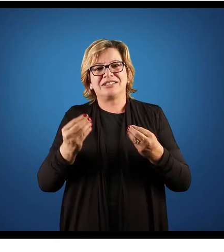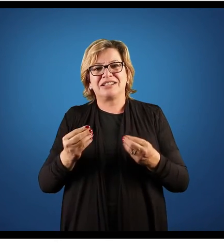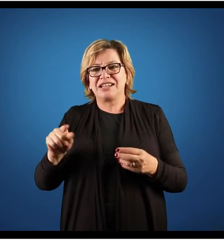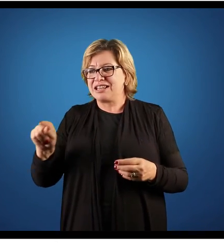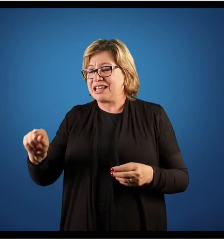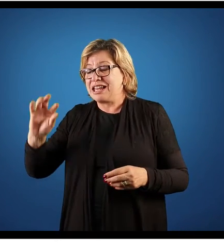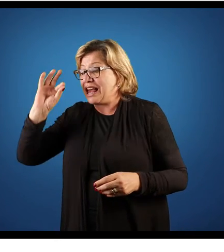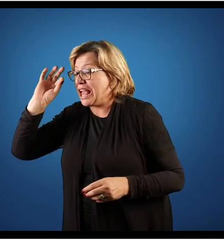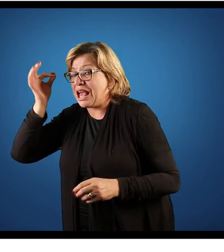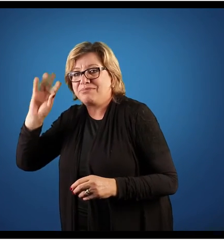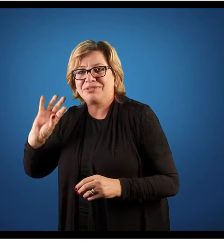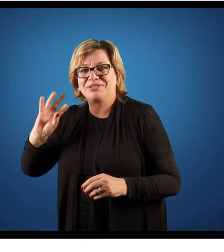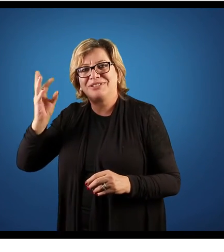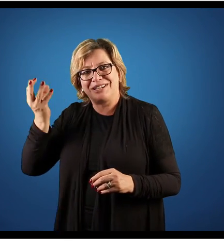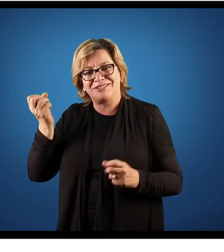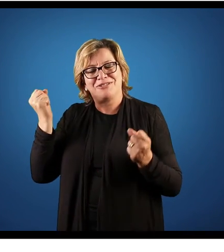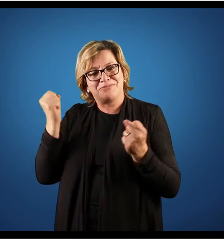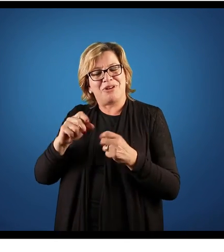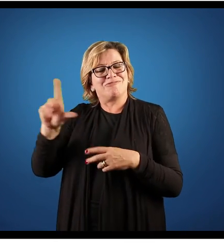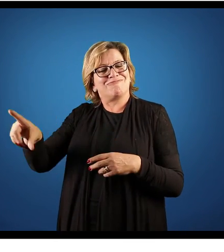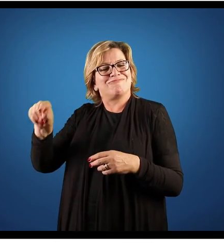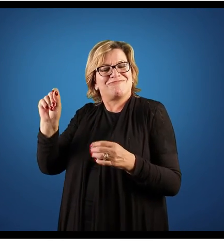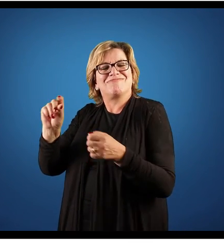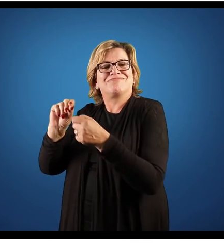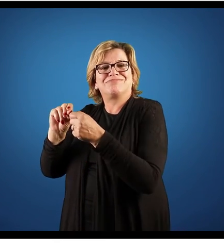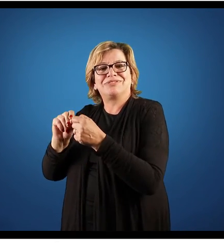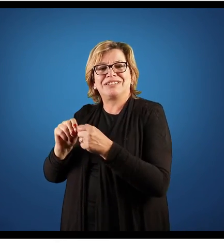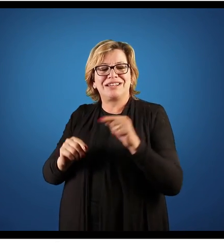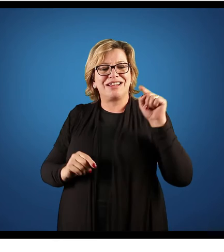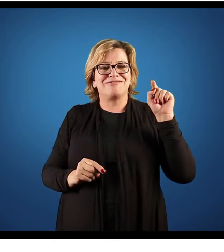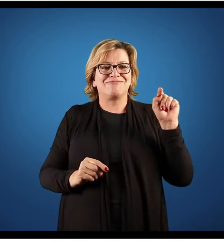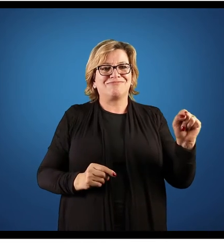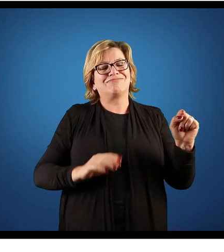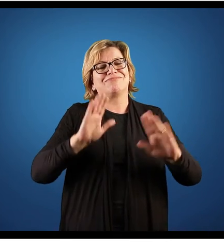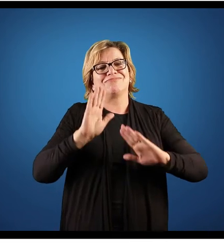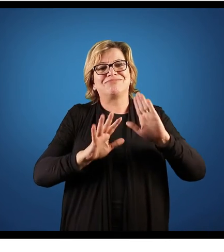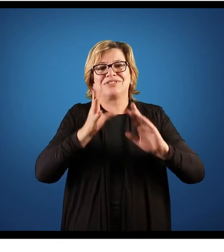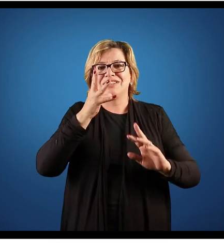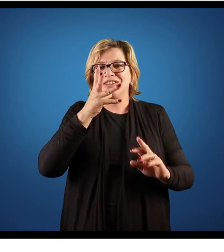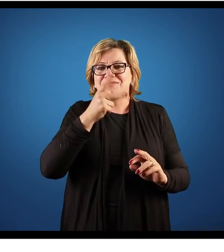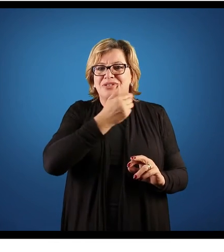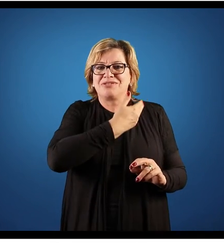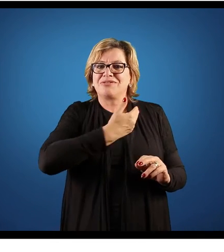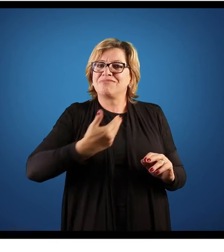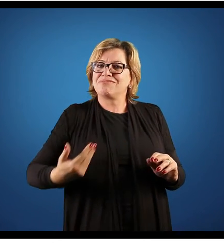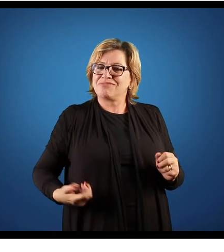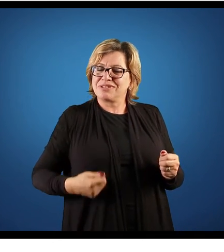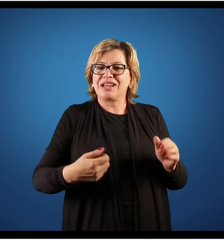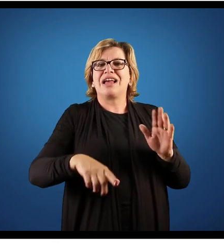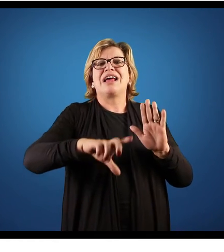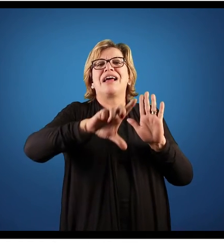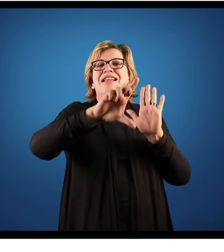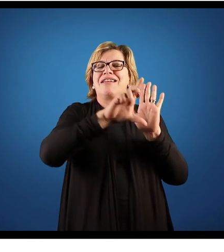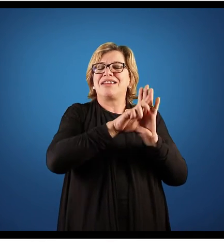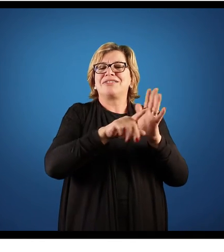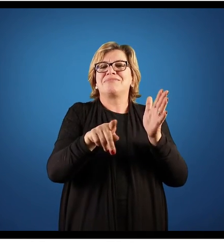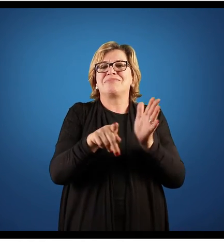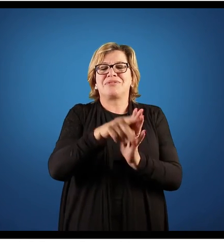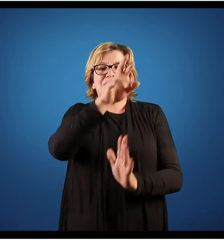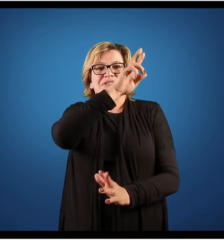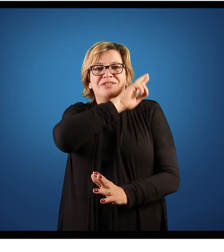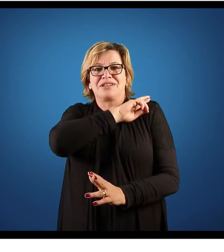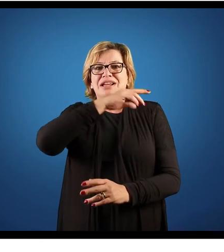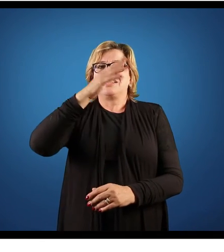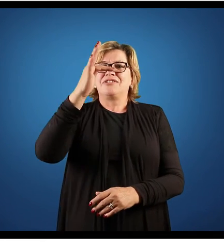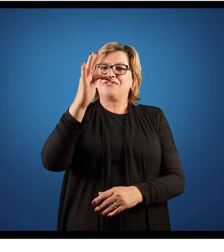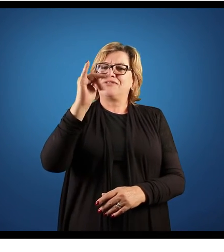privado é mais rápido ele pode tomar sua própria decisão e o público ele precisa tá dentro da lei de responsabilidade fiscal dentro da lei